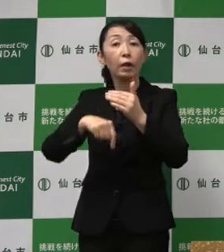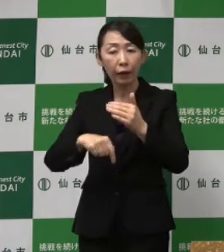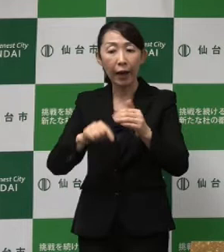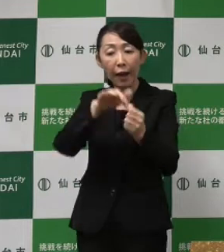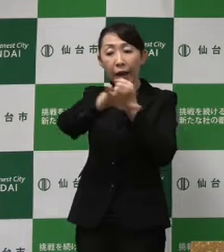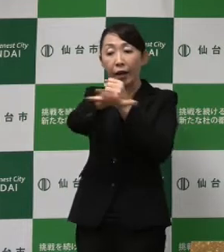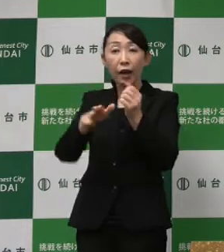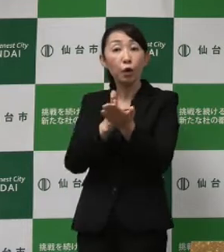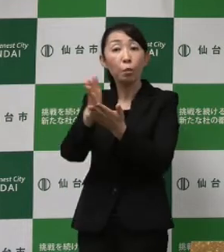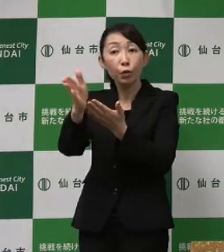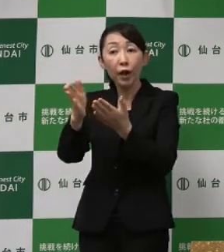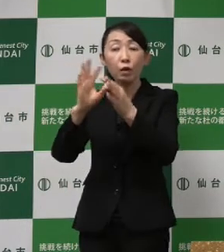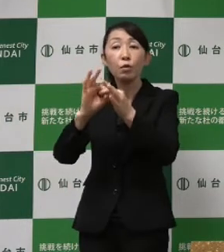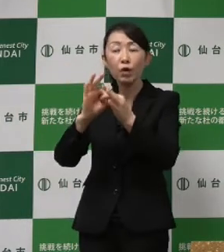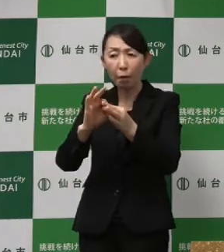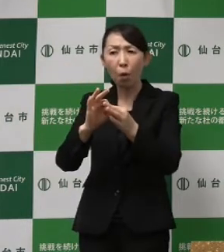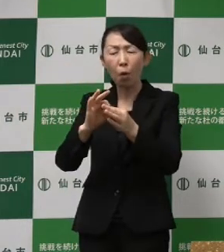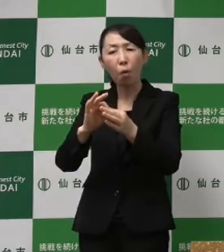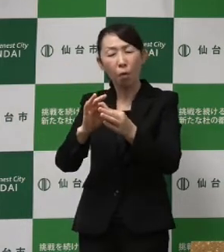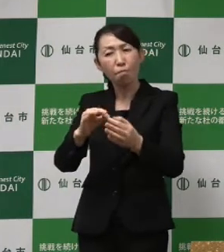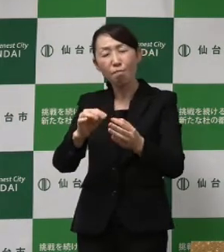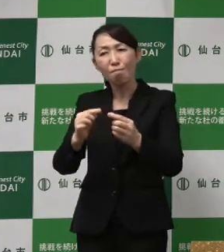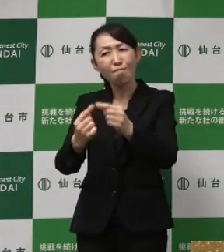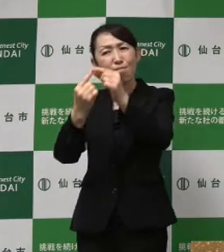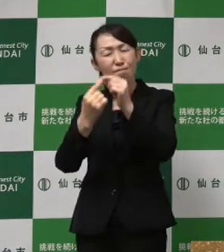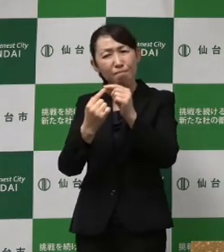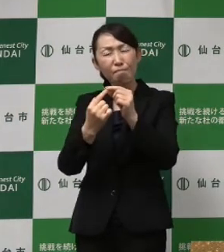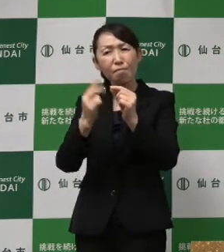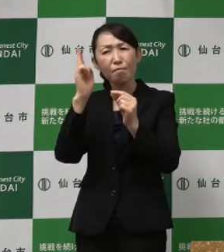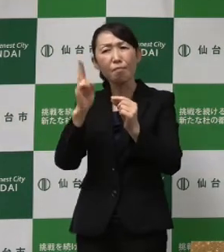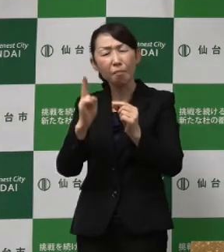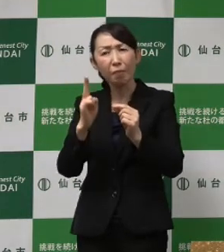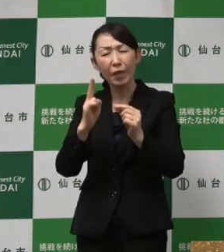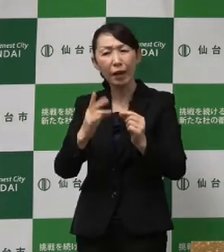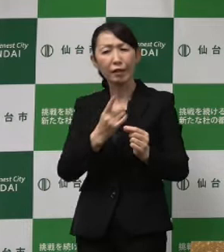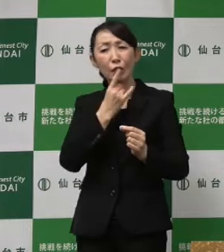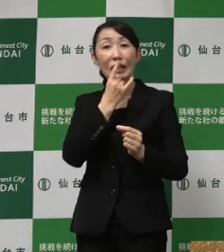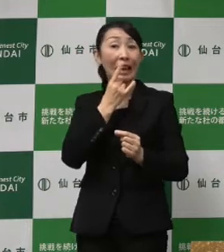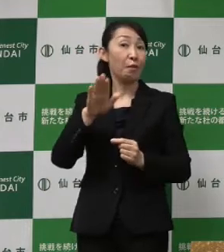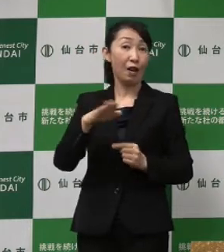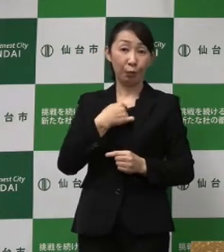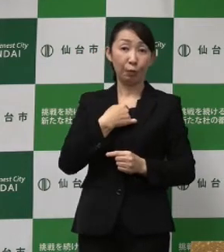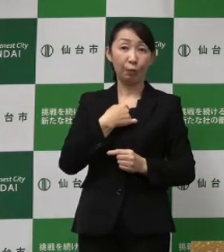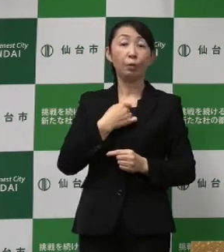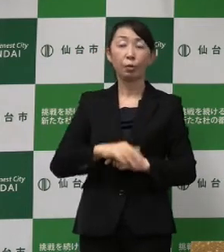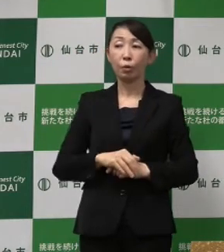分野についても同様に候補になるんじゃないかなというような、あ、そういうあの、気持ちでいるところではあります